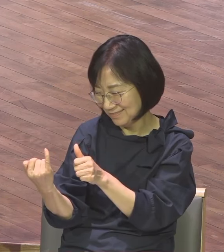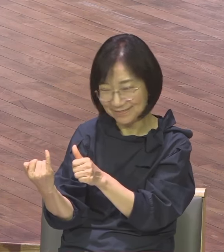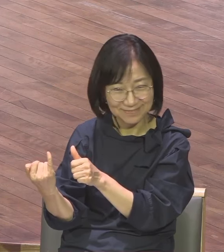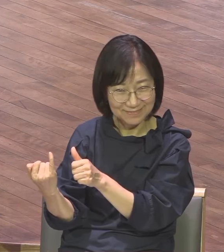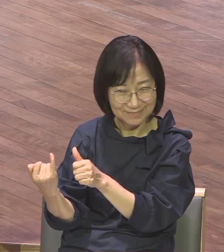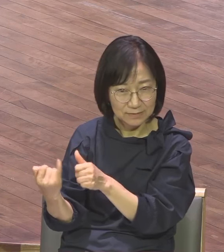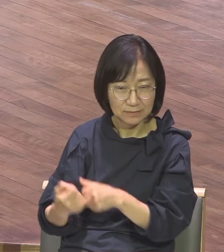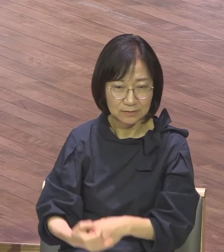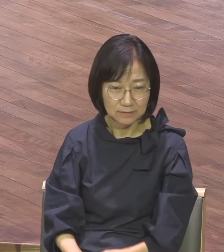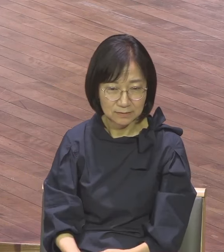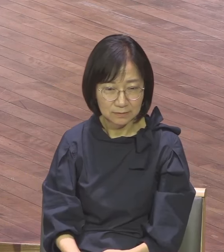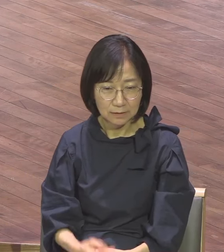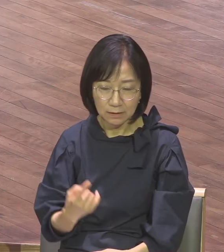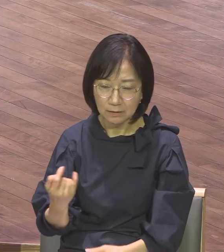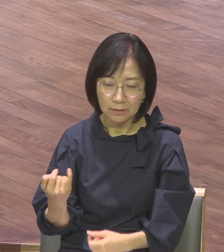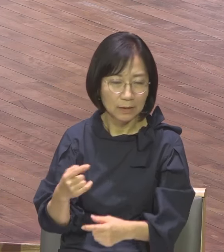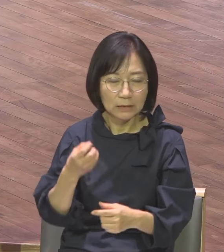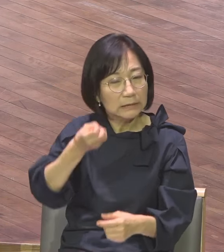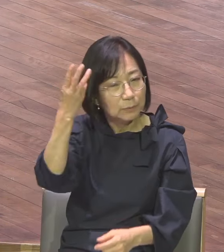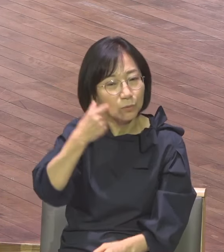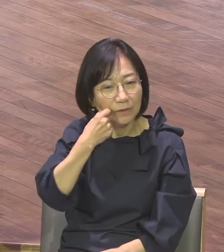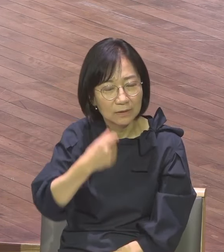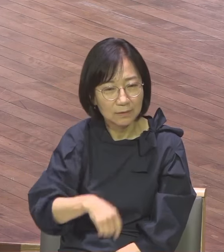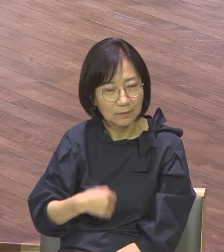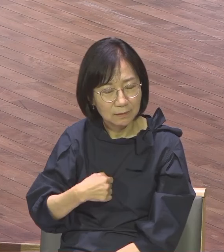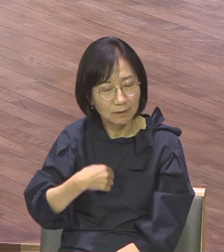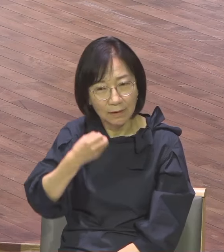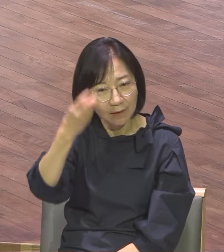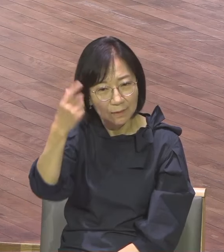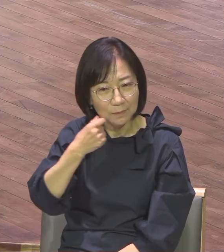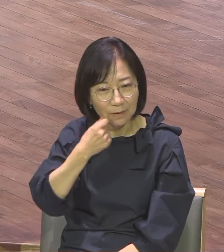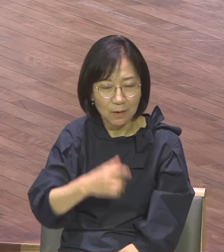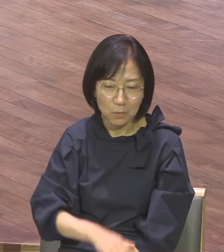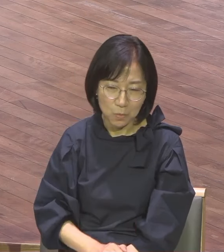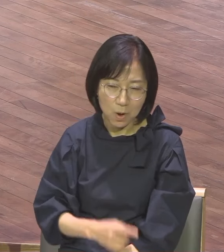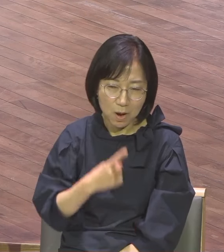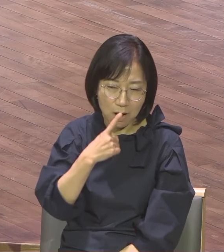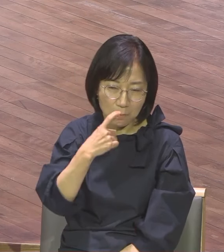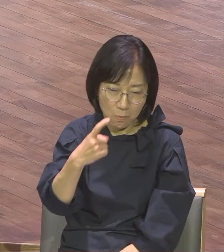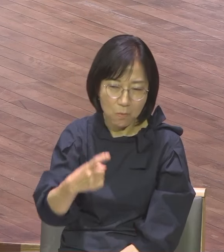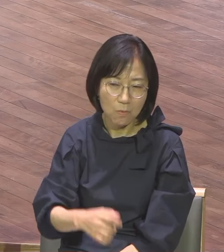그게요, 나는 그 사람들을 잊을 수가 없어요. 이야, 멋있다.